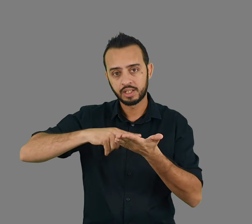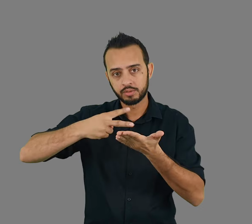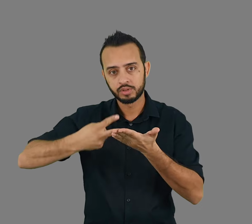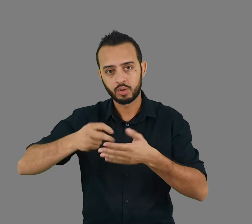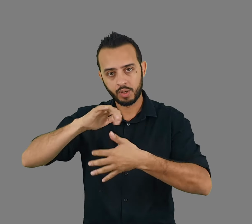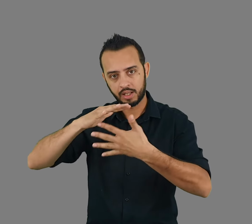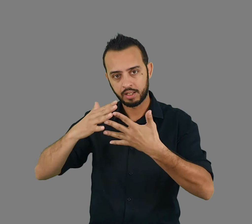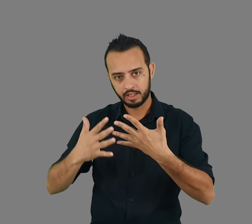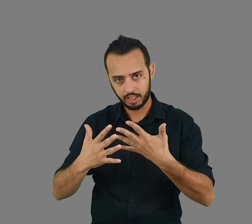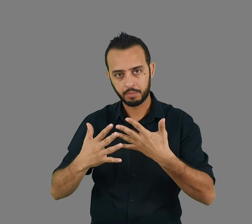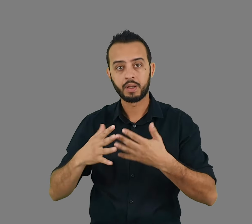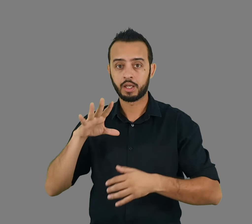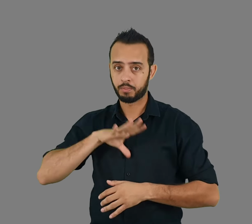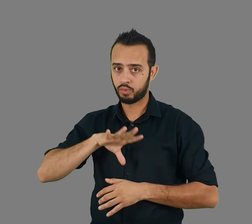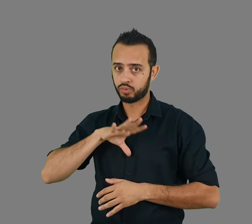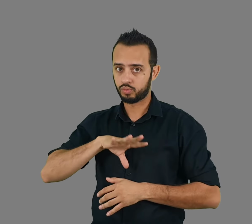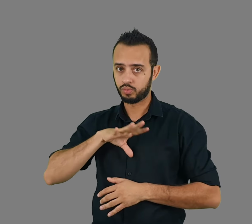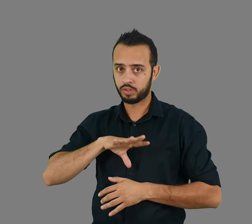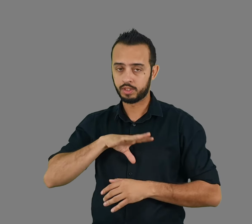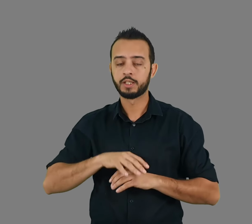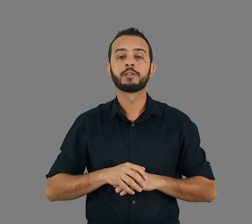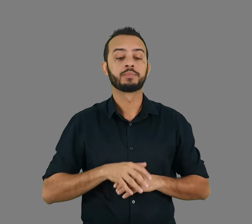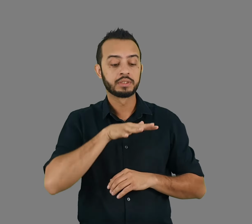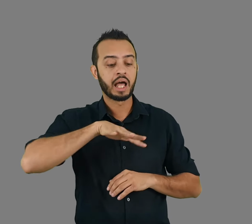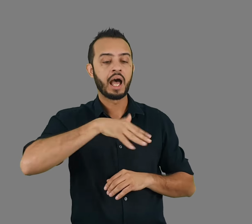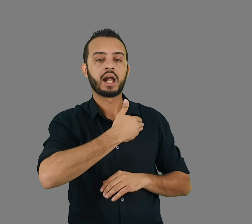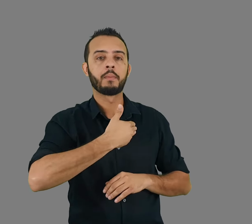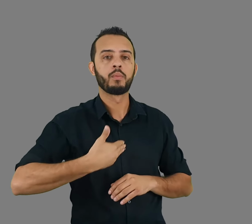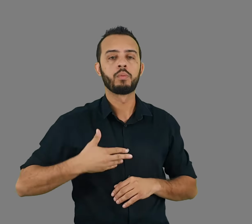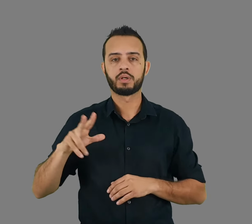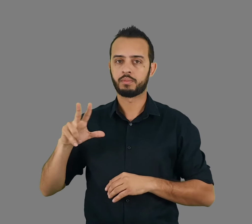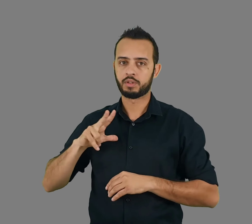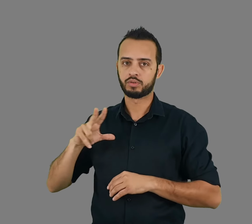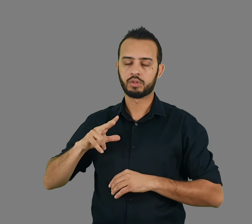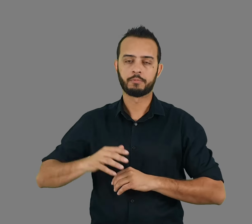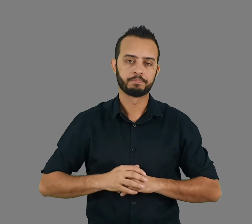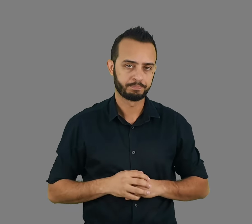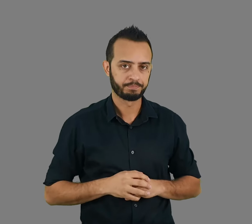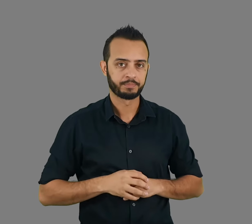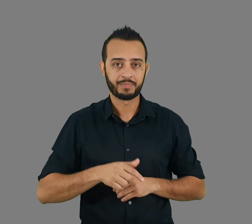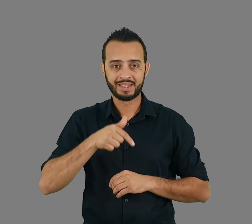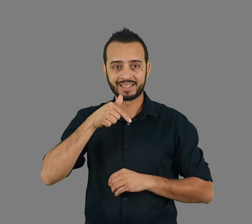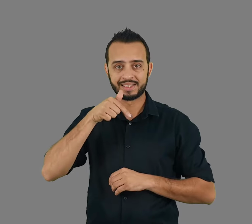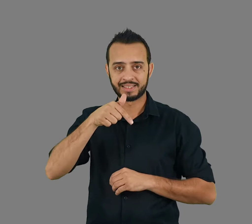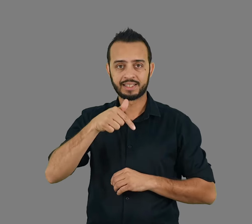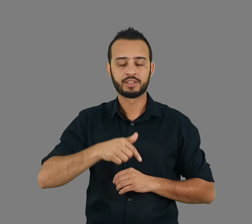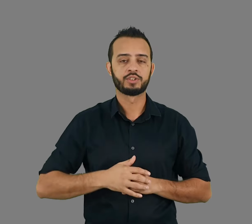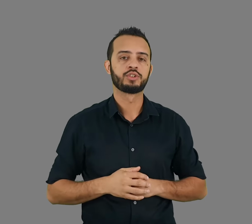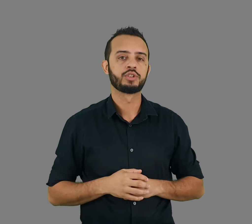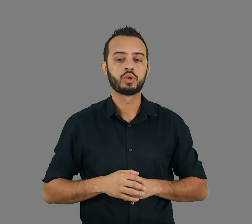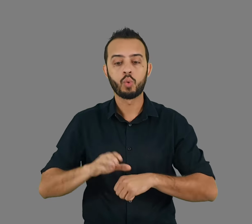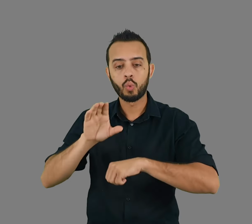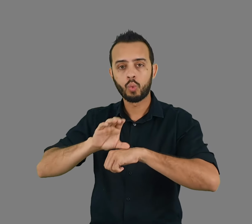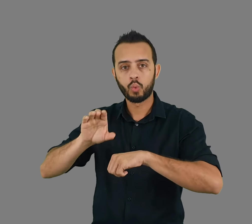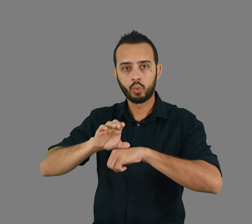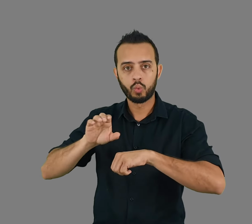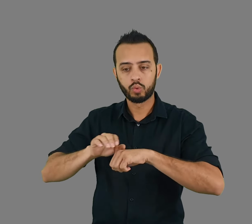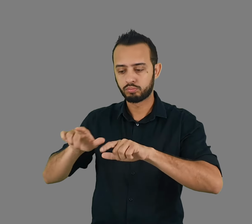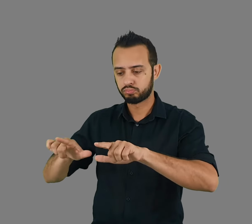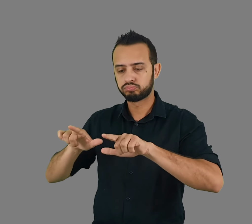Libras, língua portuguesa, em repartições públicas e privadas. 7. Cursos de formação e capacitação